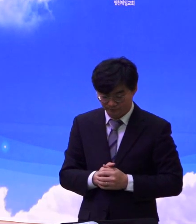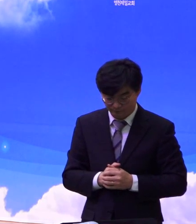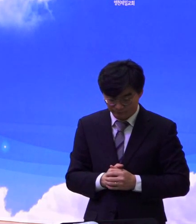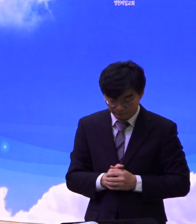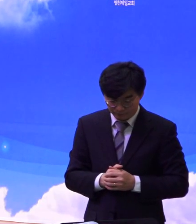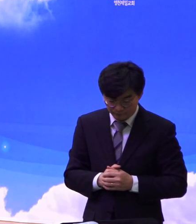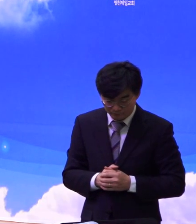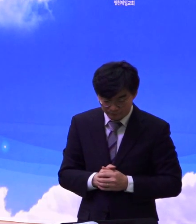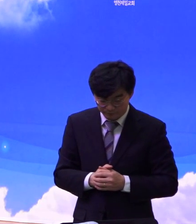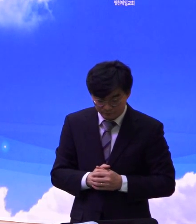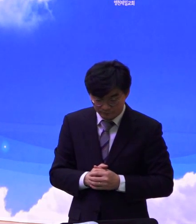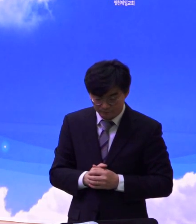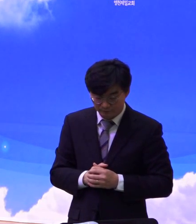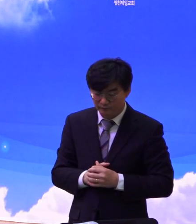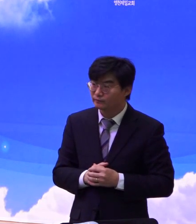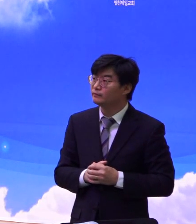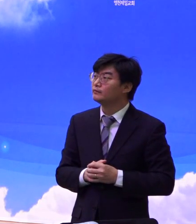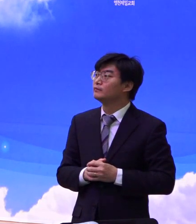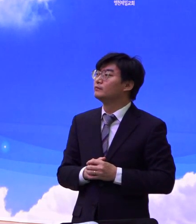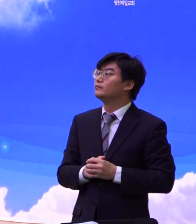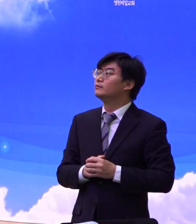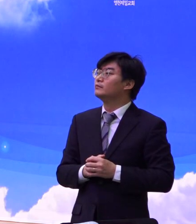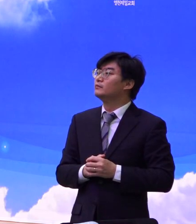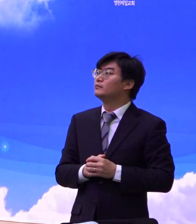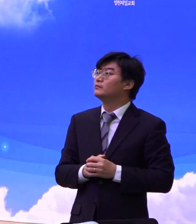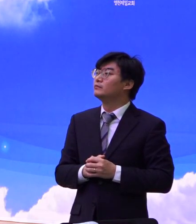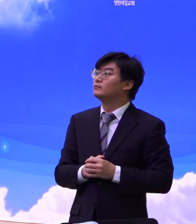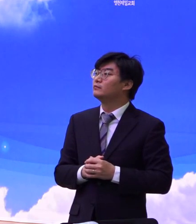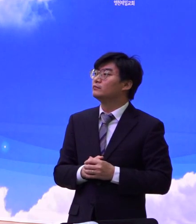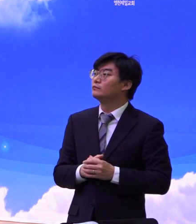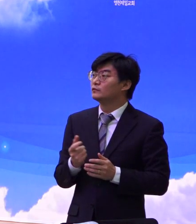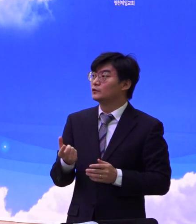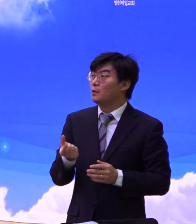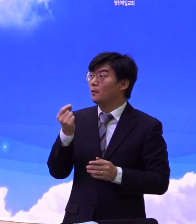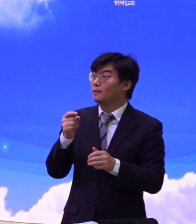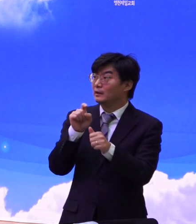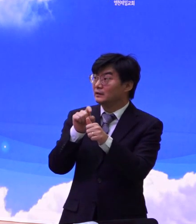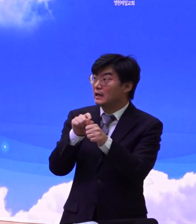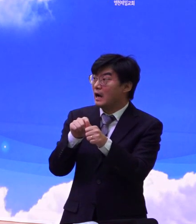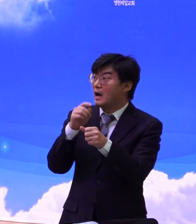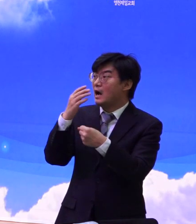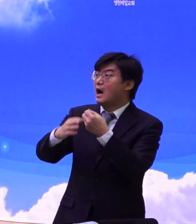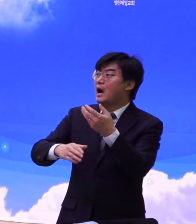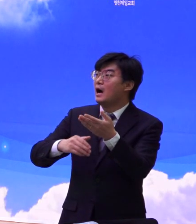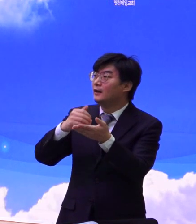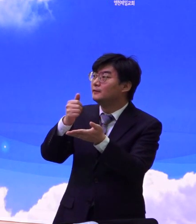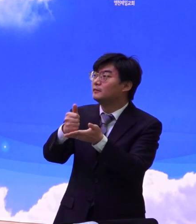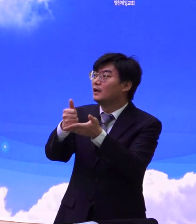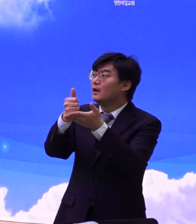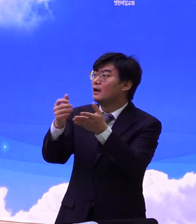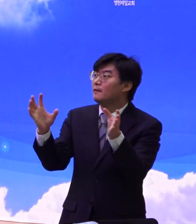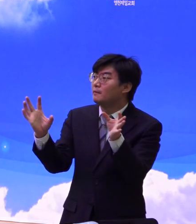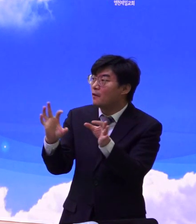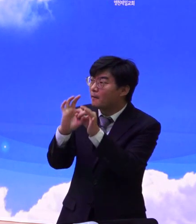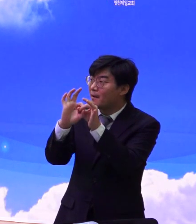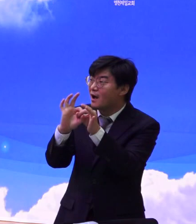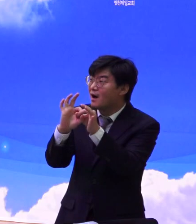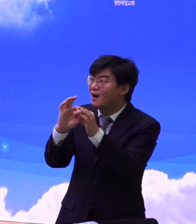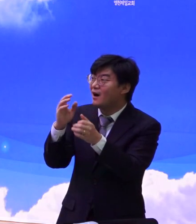한번 같이 읽겠습니다. 시작. 곧 그가 여호와께